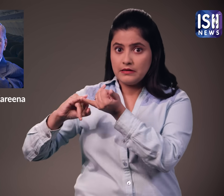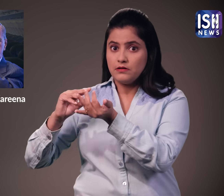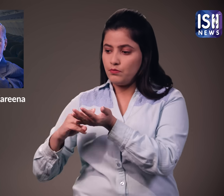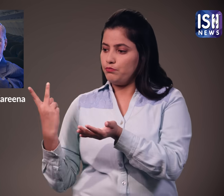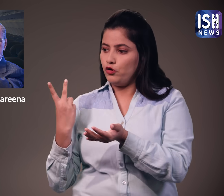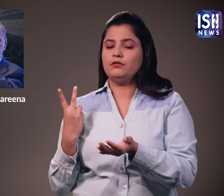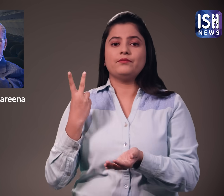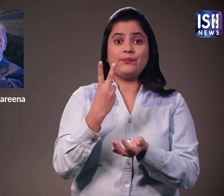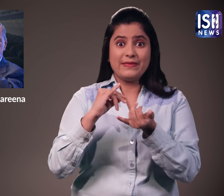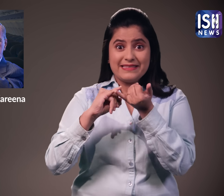जात्रा वर्ग की